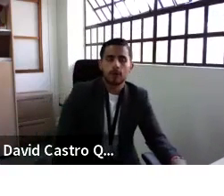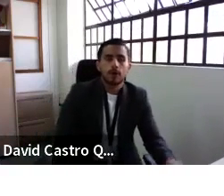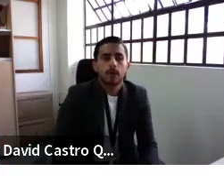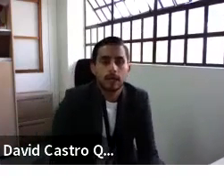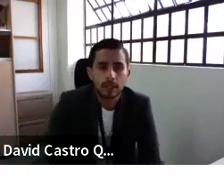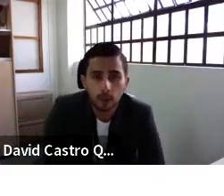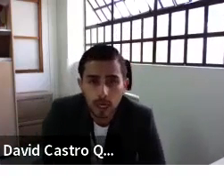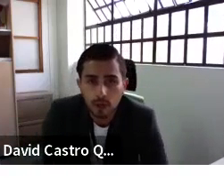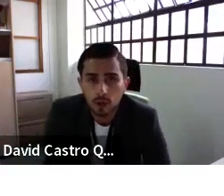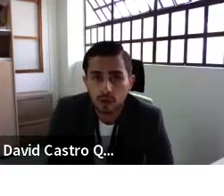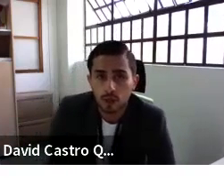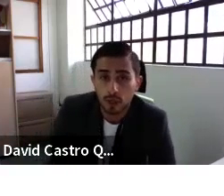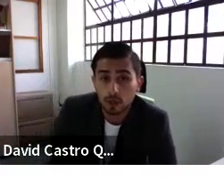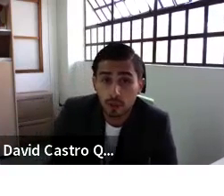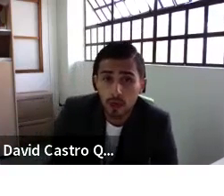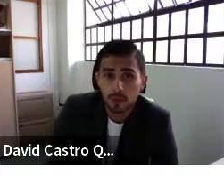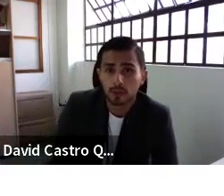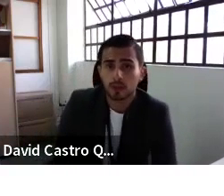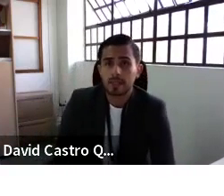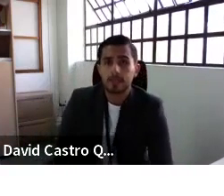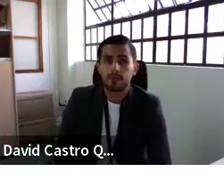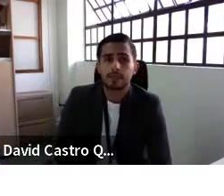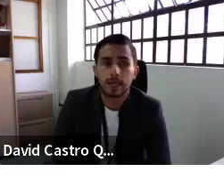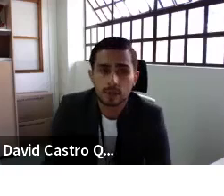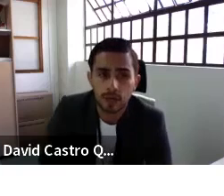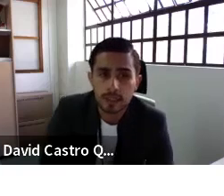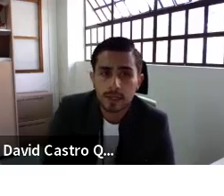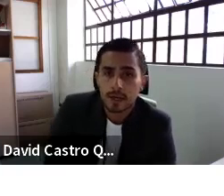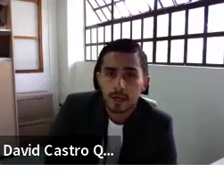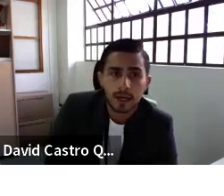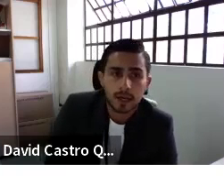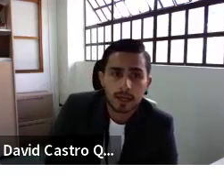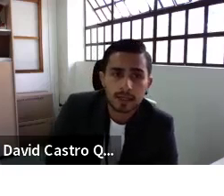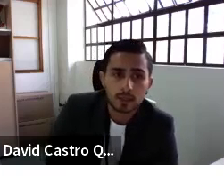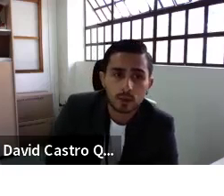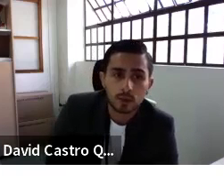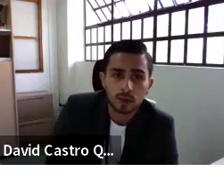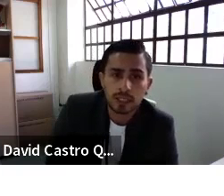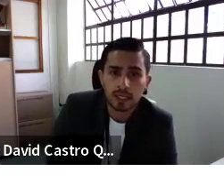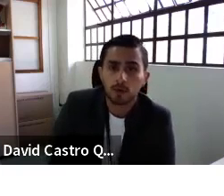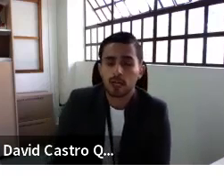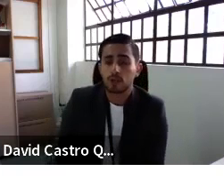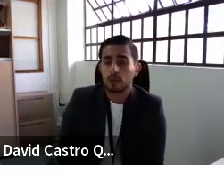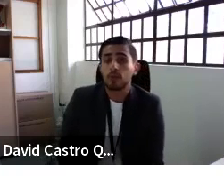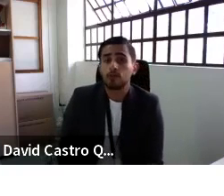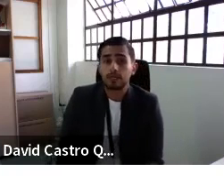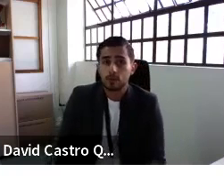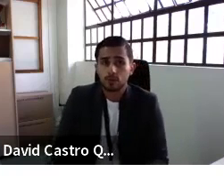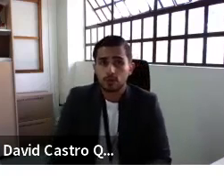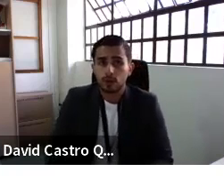divulgar los resultados perdón de las investigaciones situando dicha divulgación en medios masivos cuando